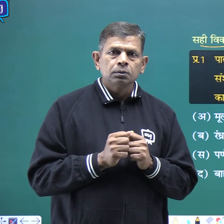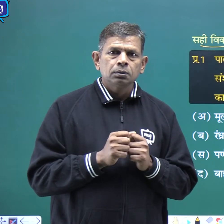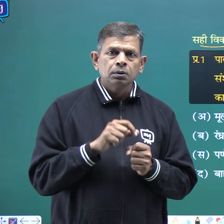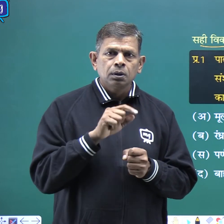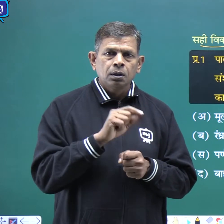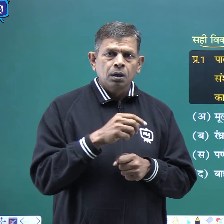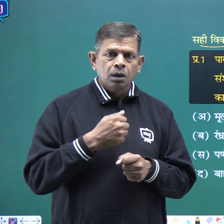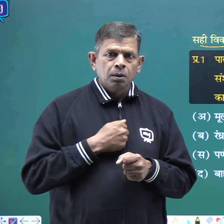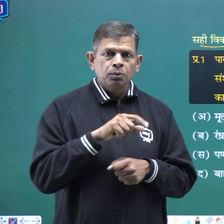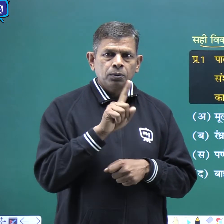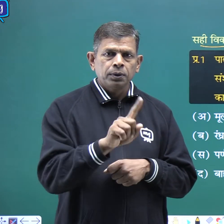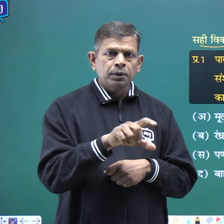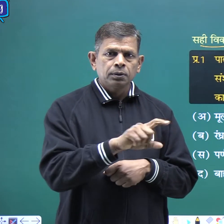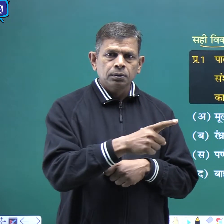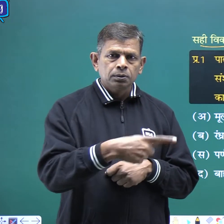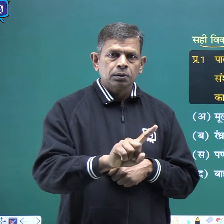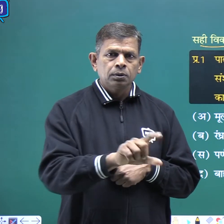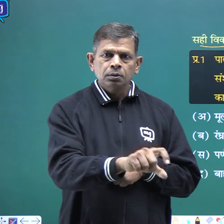हमें एक सही विकल्प का